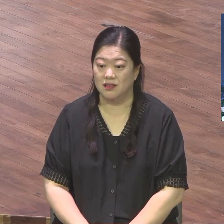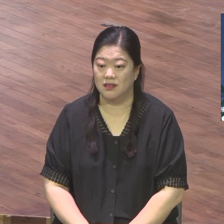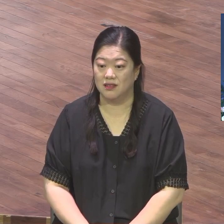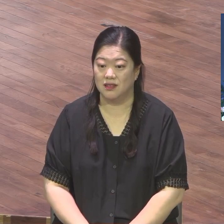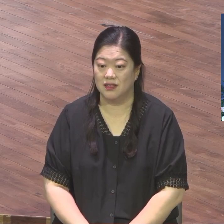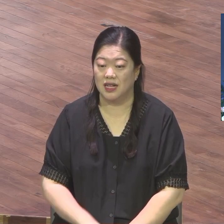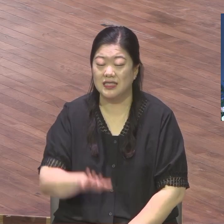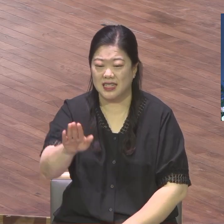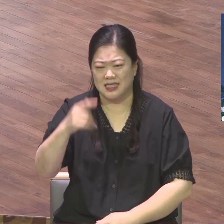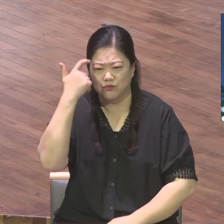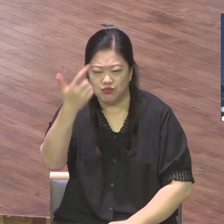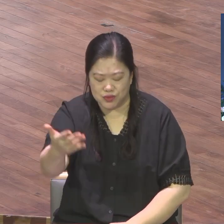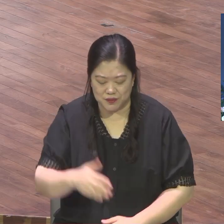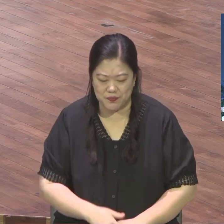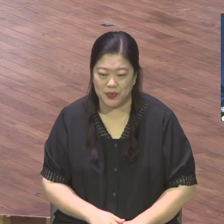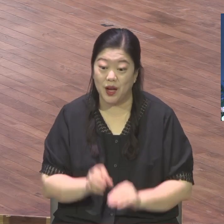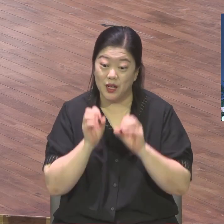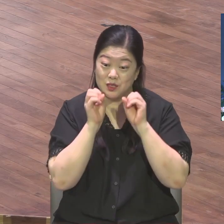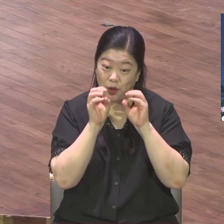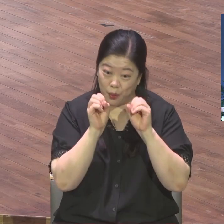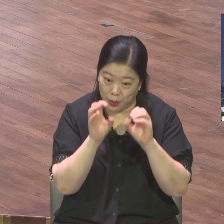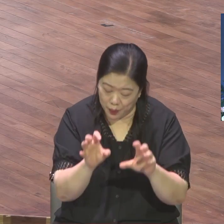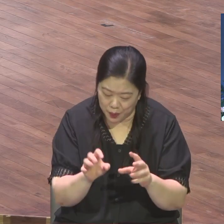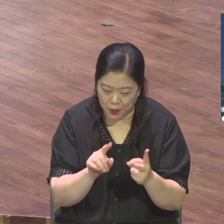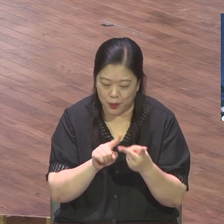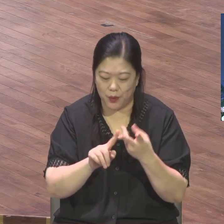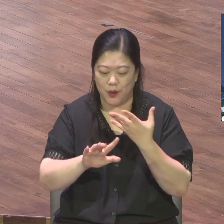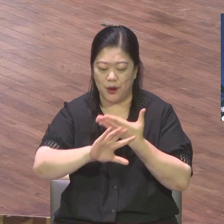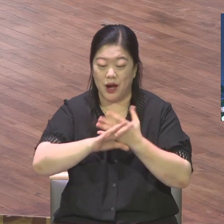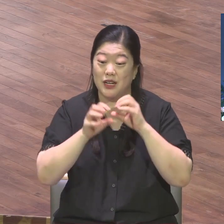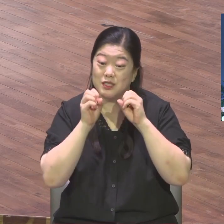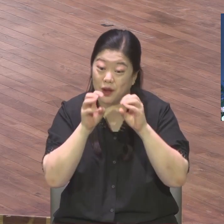전도가 부담되고 선교가 부담되고 캠프가 부담되느냐?